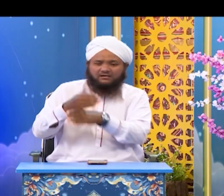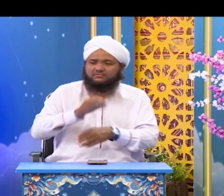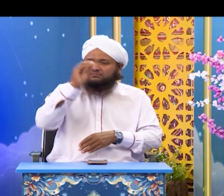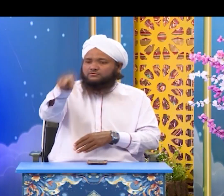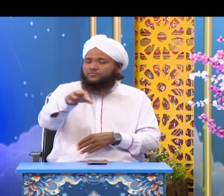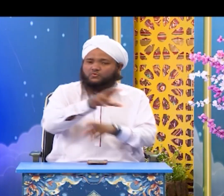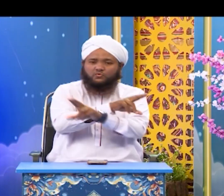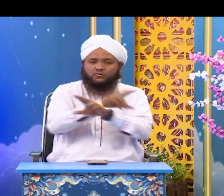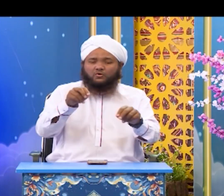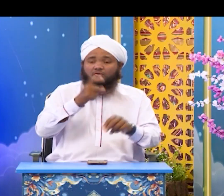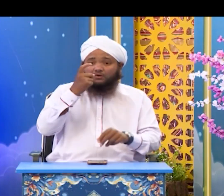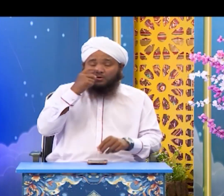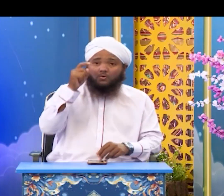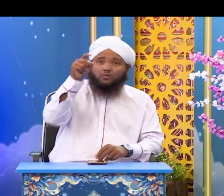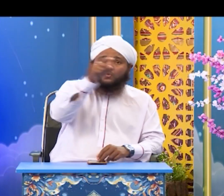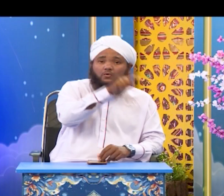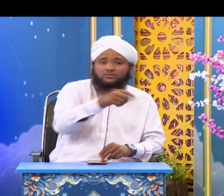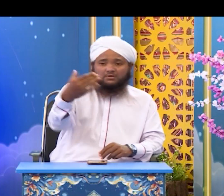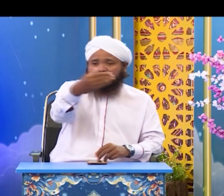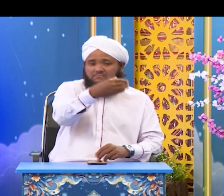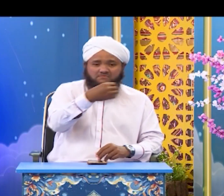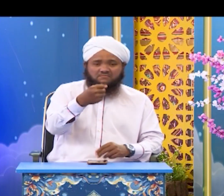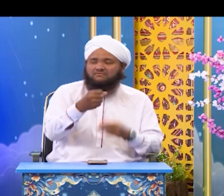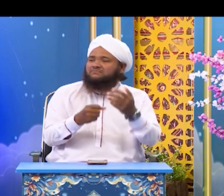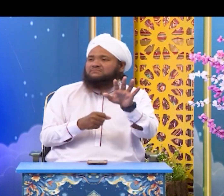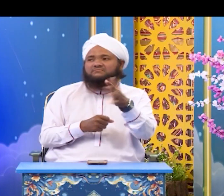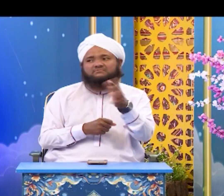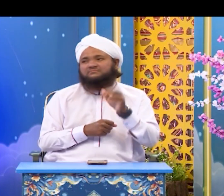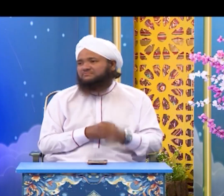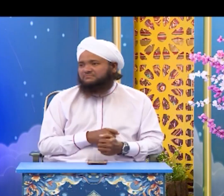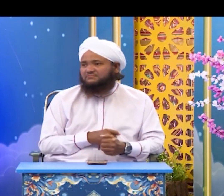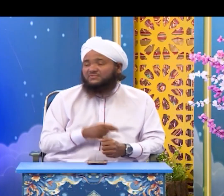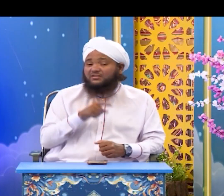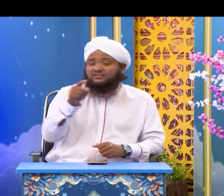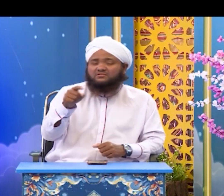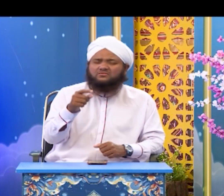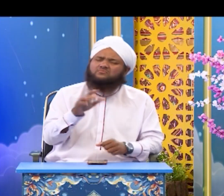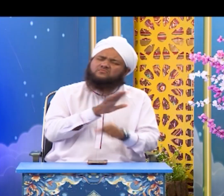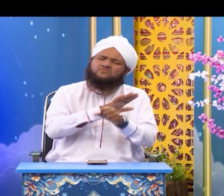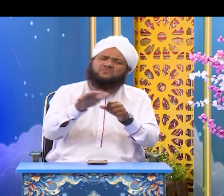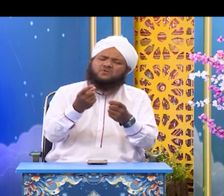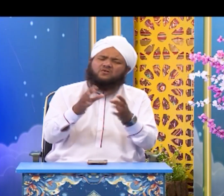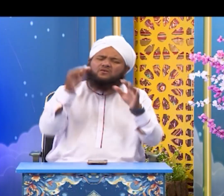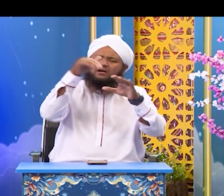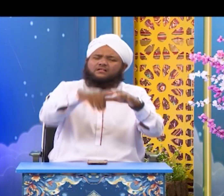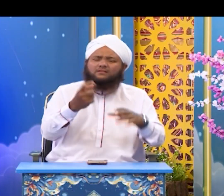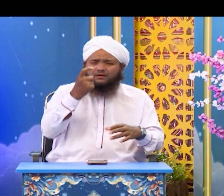تھا، نہ عورتیں کسی چیز کی مالک ہوا کرتی تھیں۔ عرب کے بعض قبیلوں میں یہ ظالمانہ دستور تھا کہ بیوہ ہو جانے کے